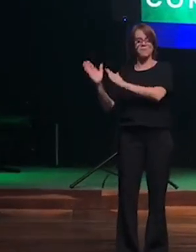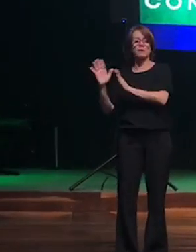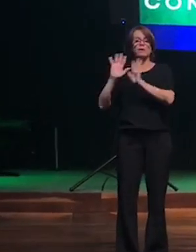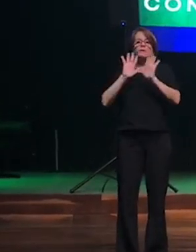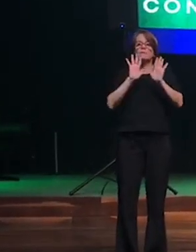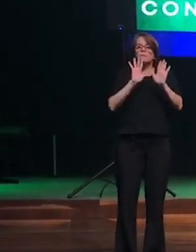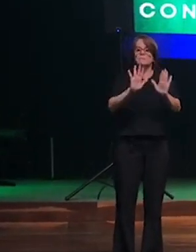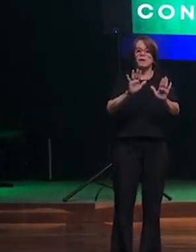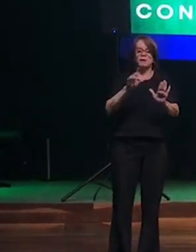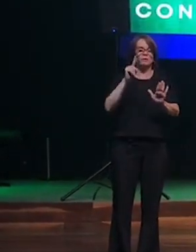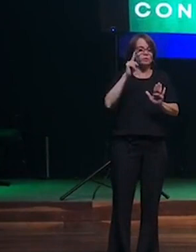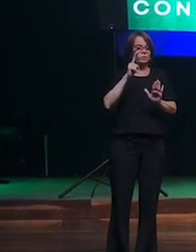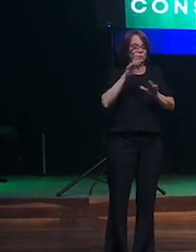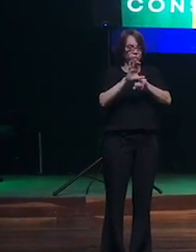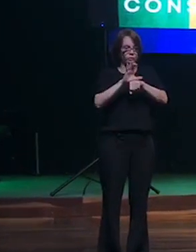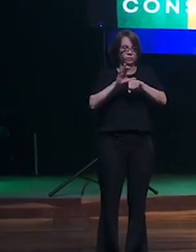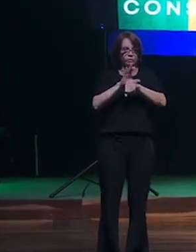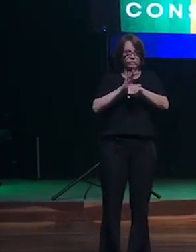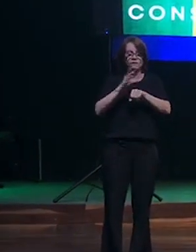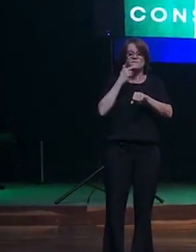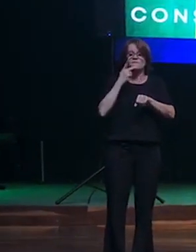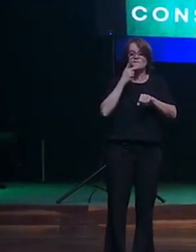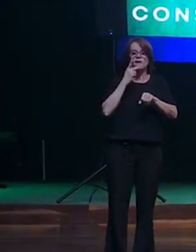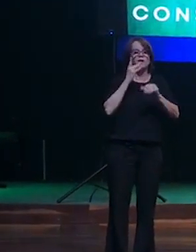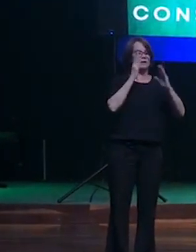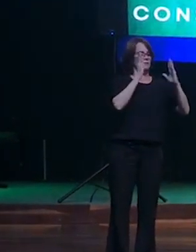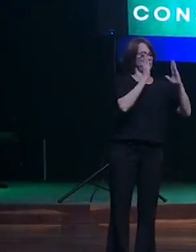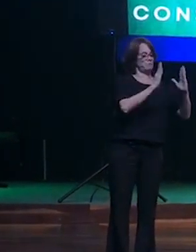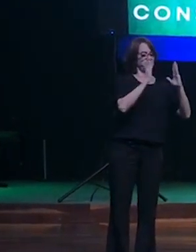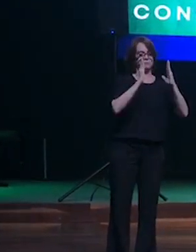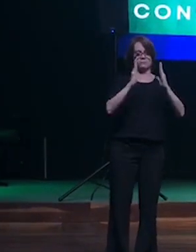que é transitado em julgado.